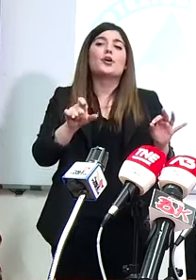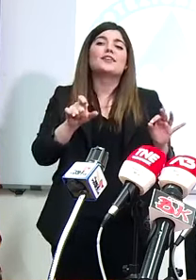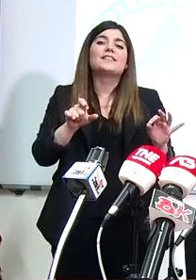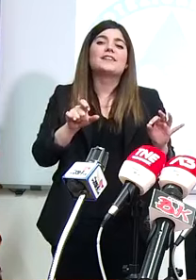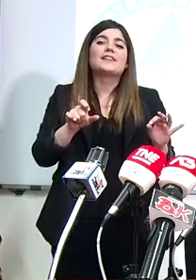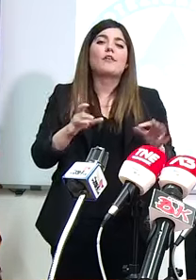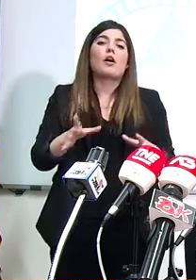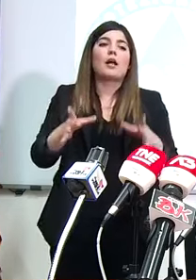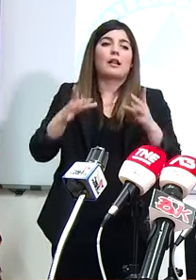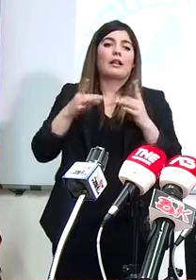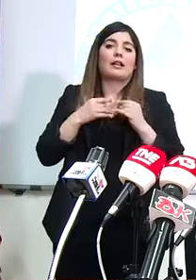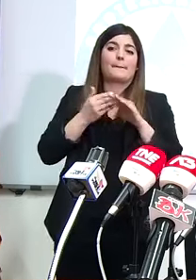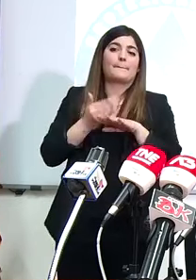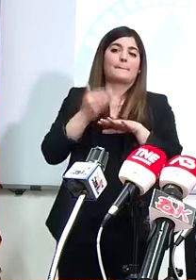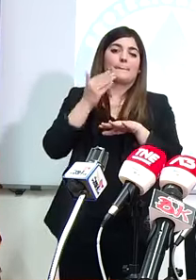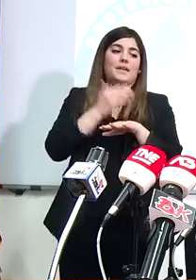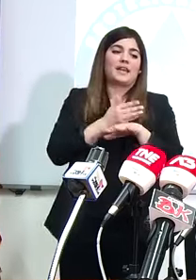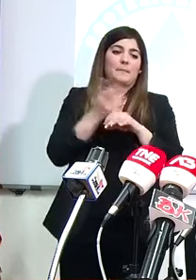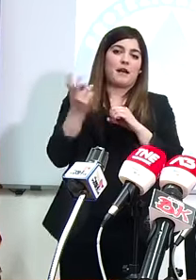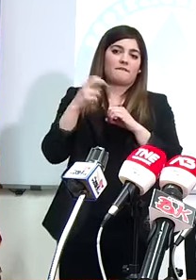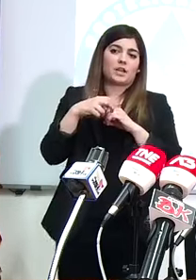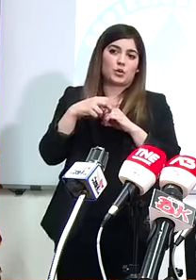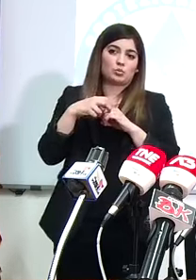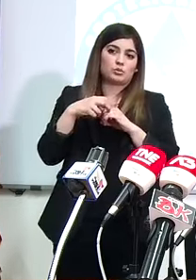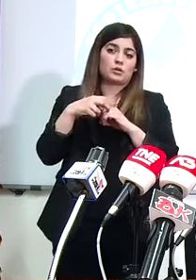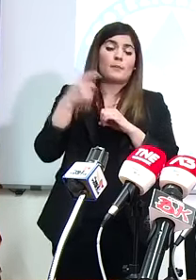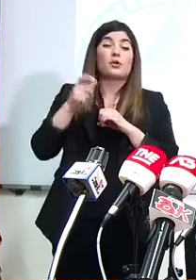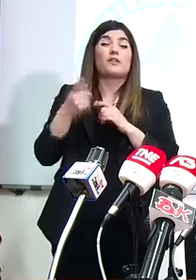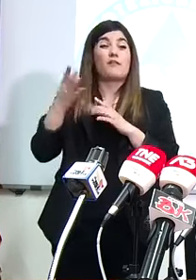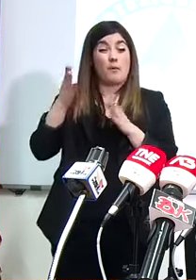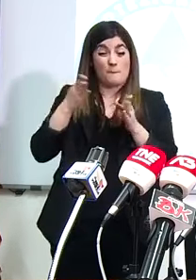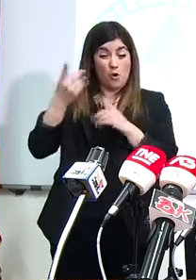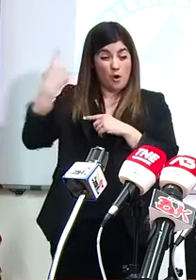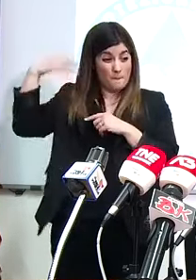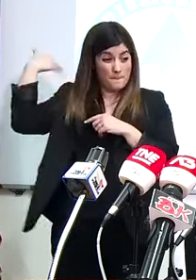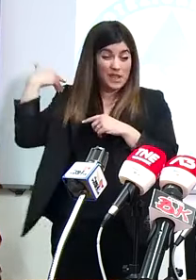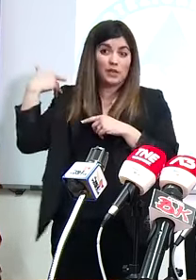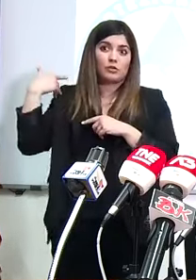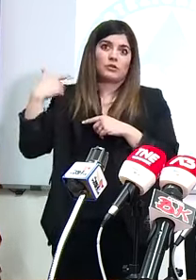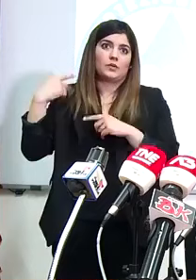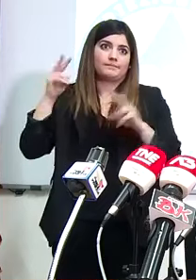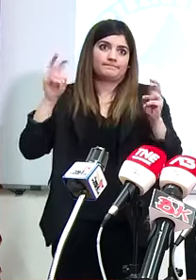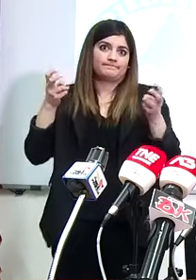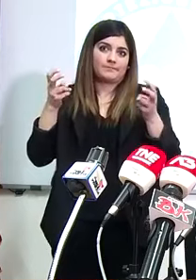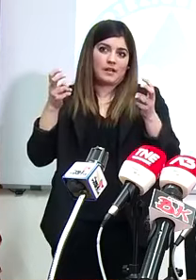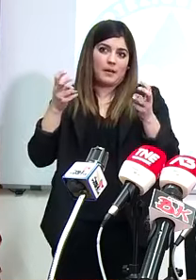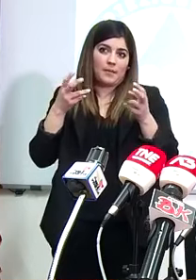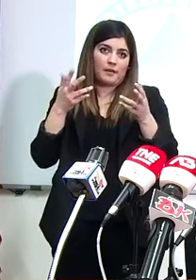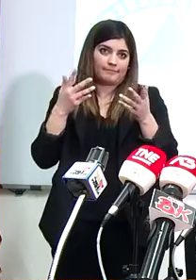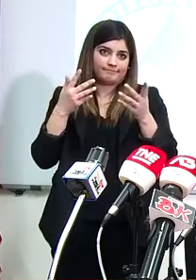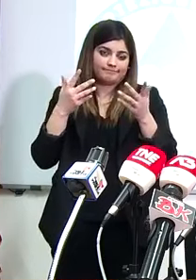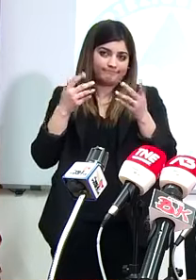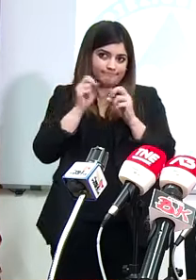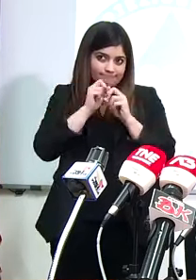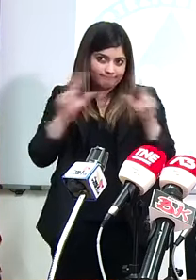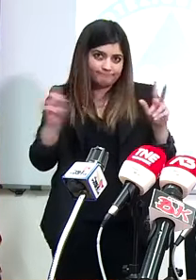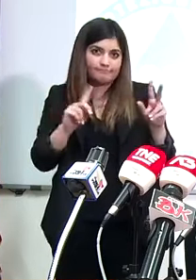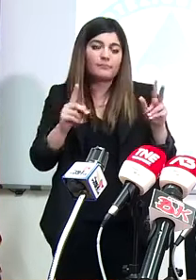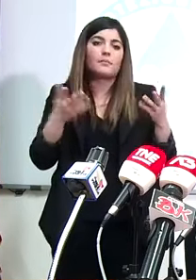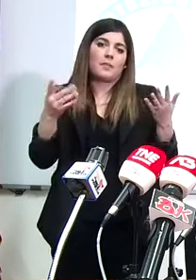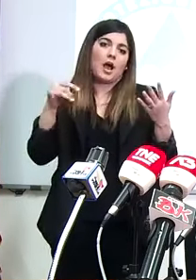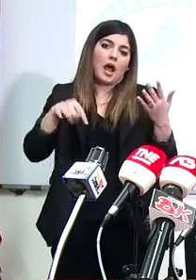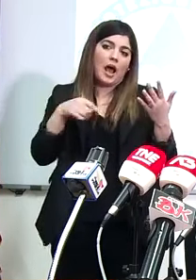il virus visto che all'epoca non si parlava ma oggi è stato ben detto e ribadito